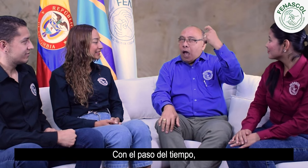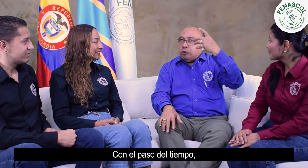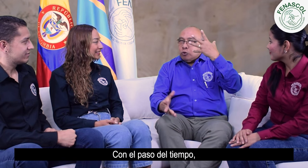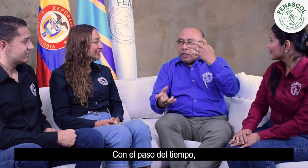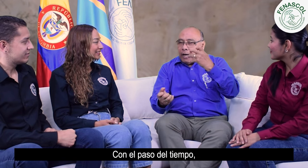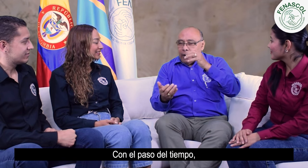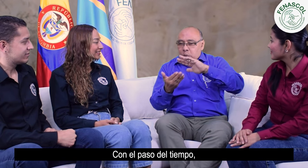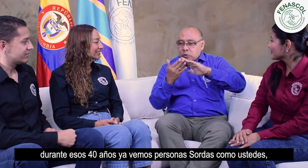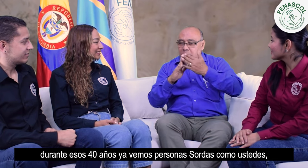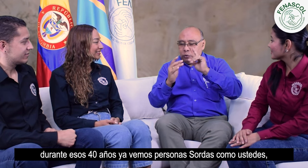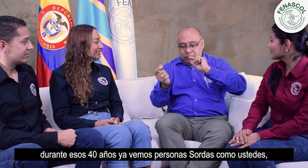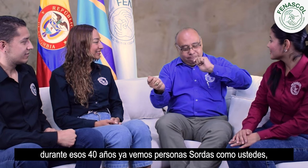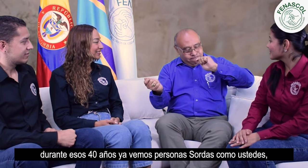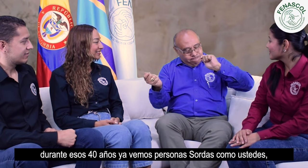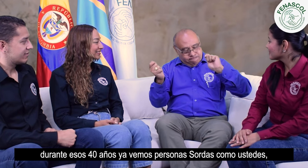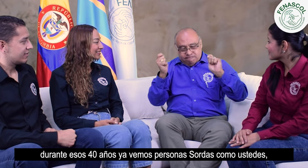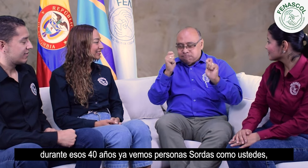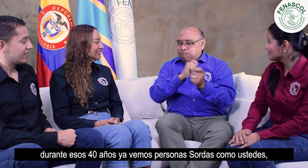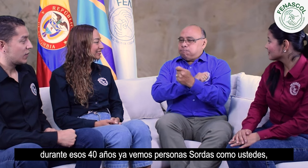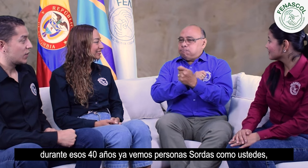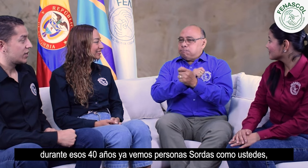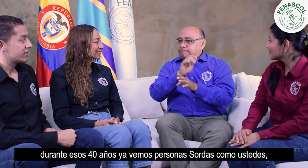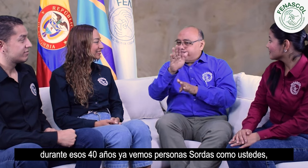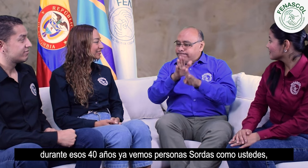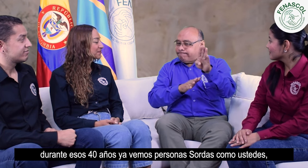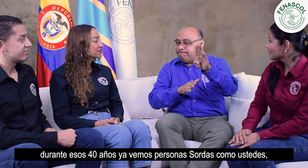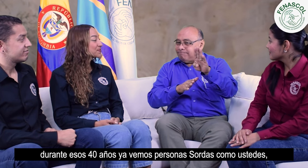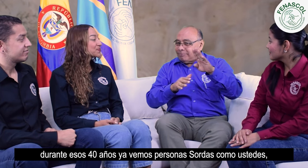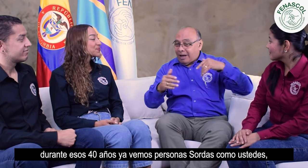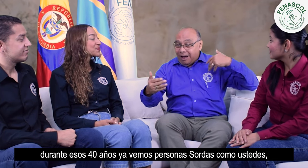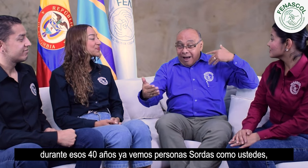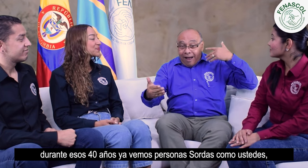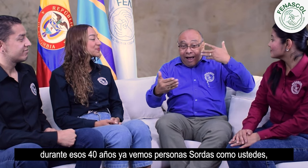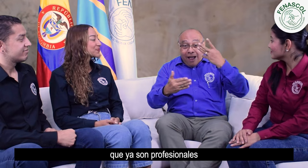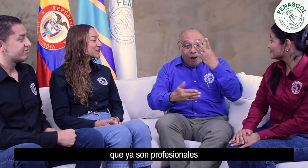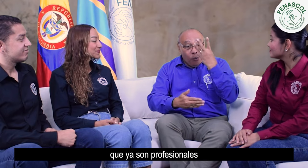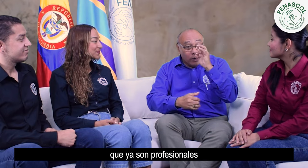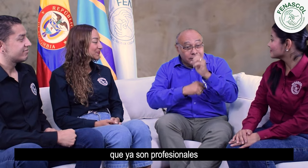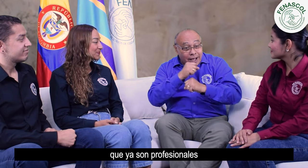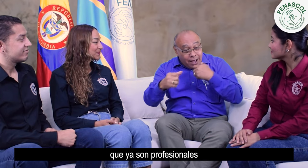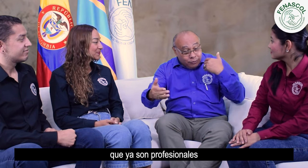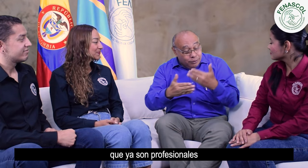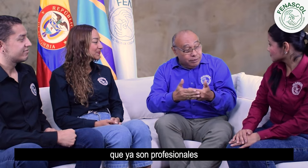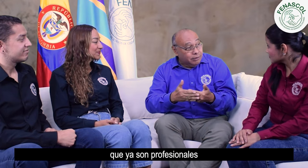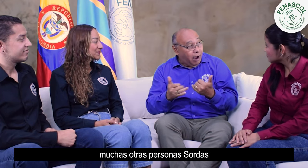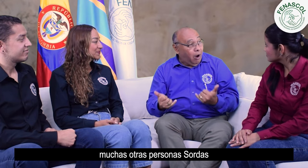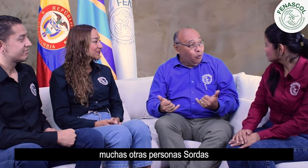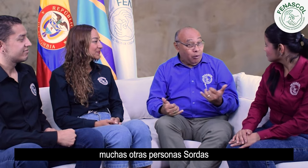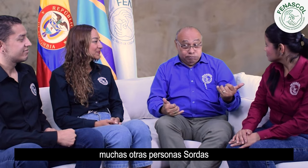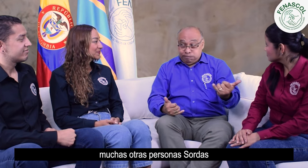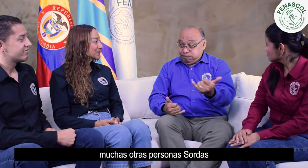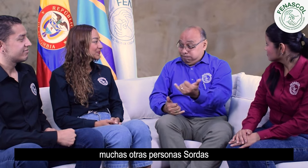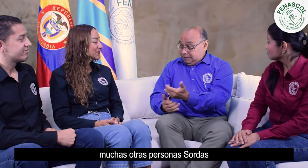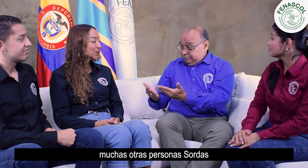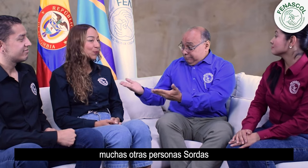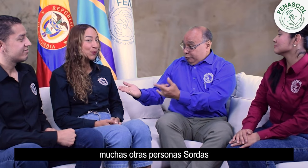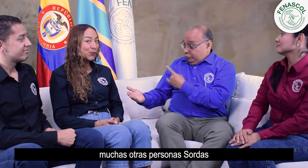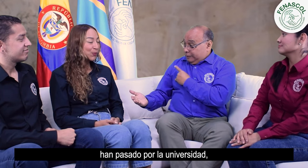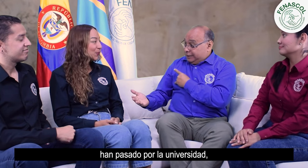del tiempo, durante esos 40 años ya vemos personas sordas como ustedes. Que ya son profesionales y muchas otras personas sordas han